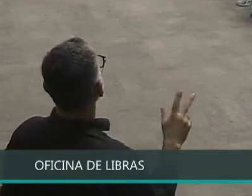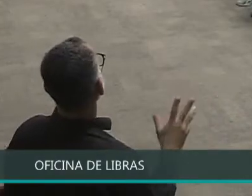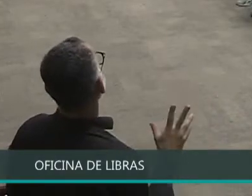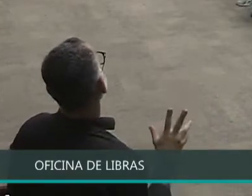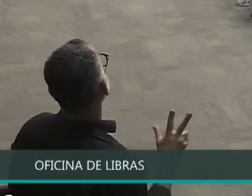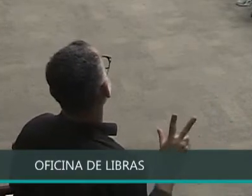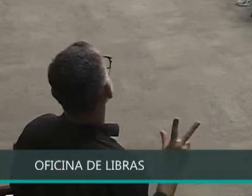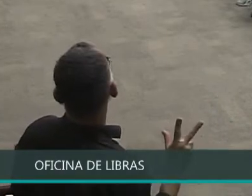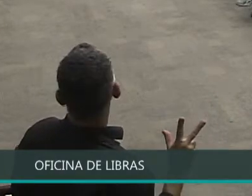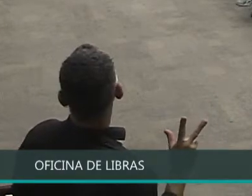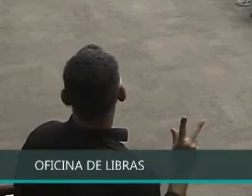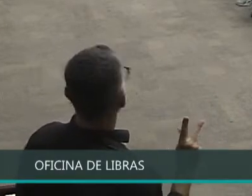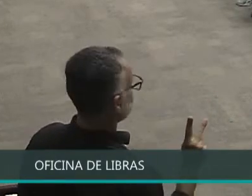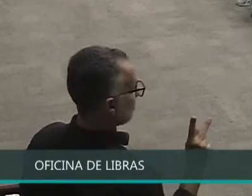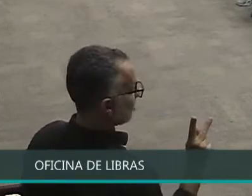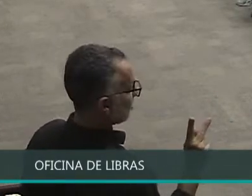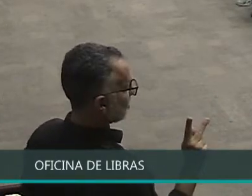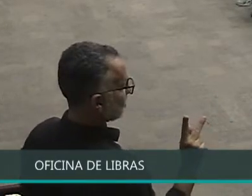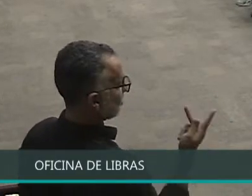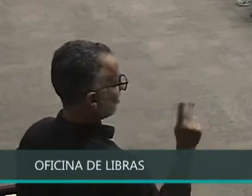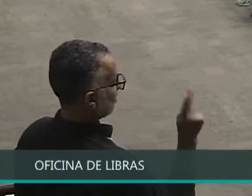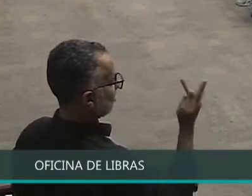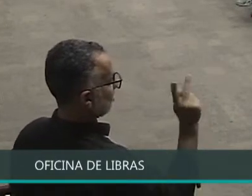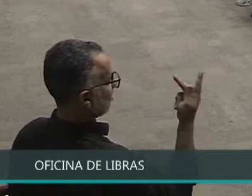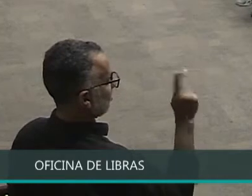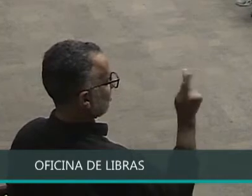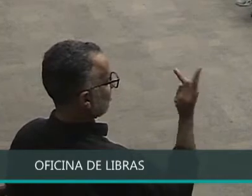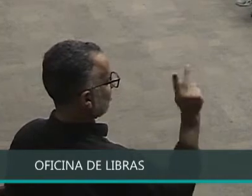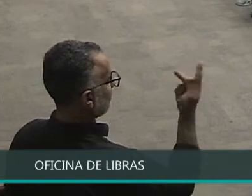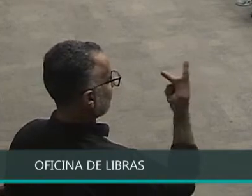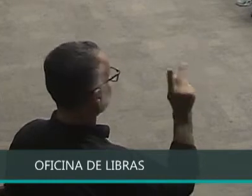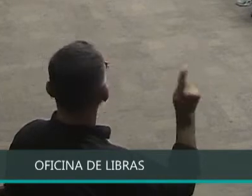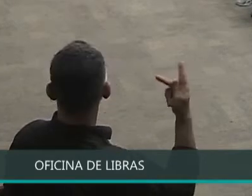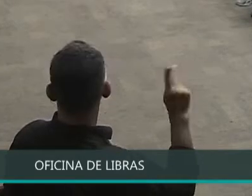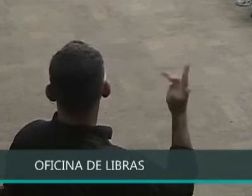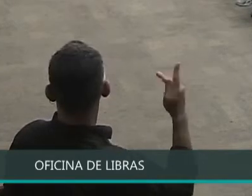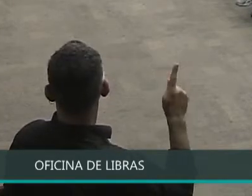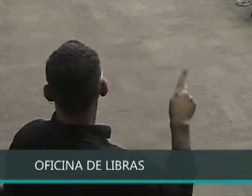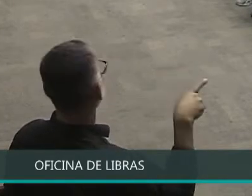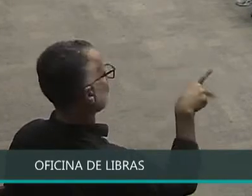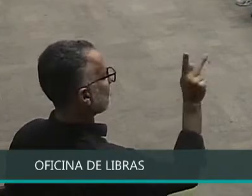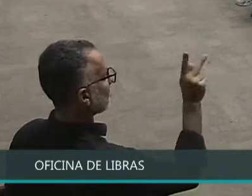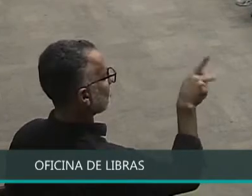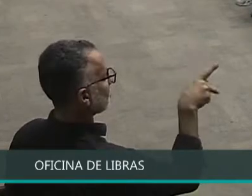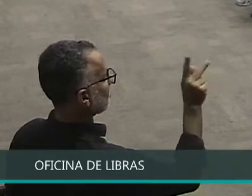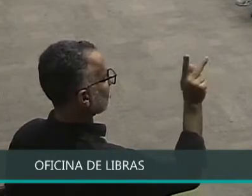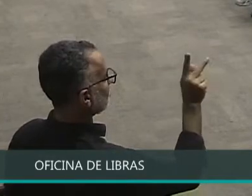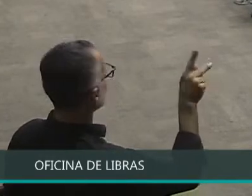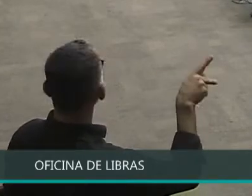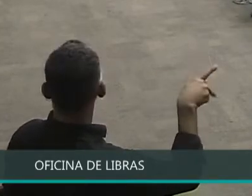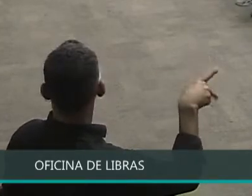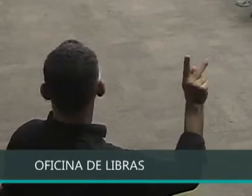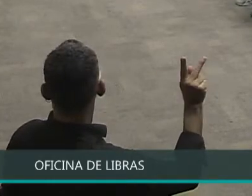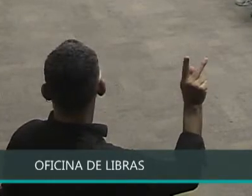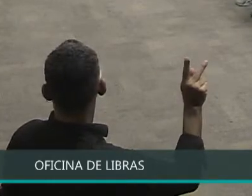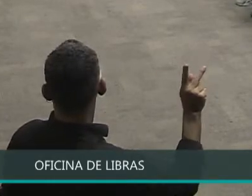K. Lembra o H, que era a torcidinha? K. Eu posso fazer ou assim,